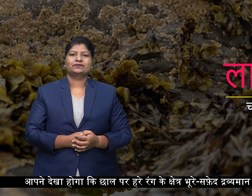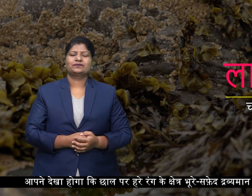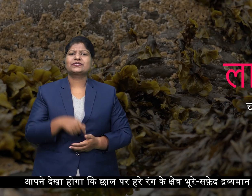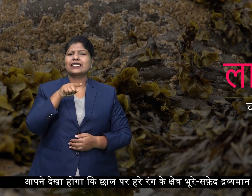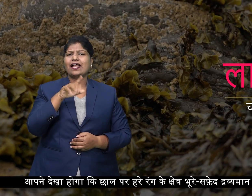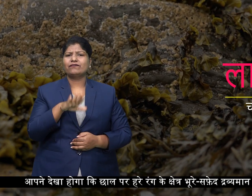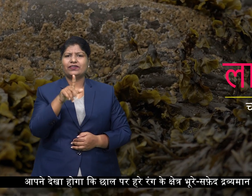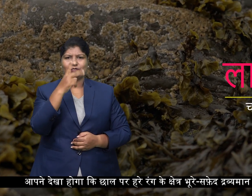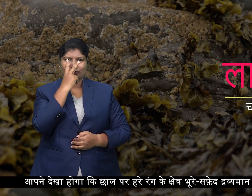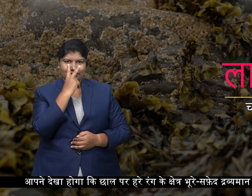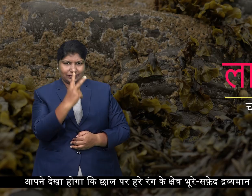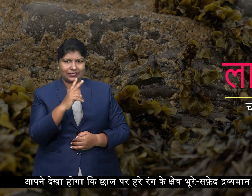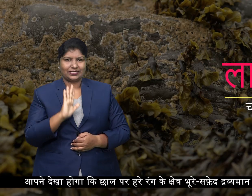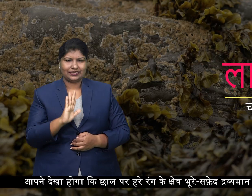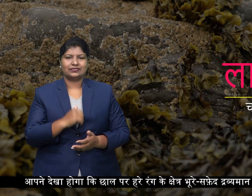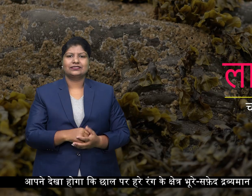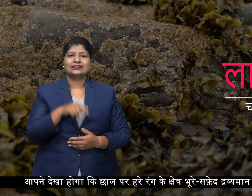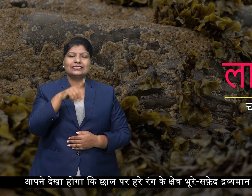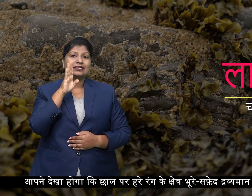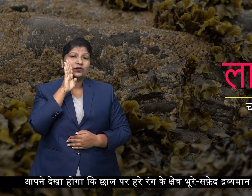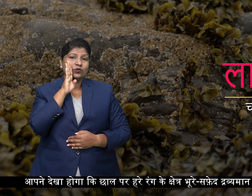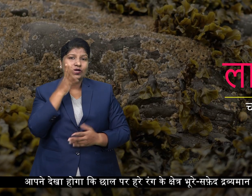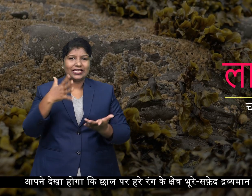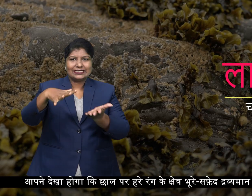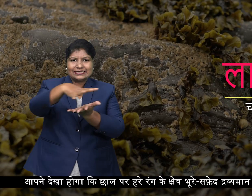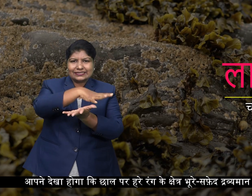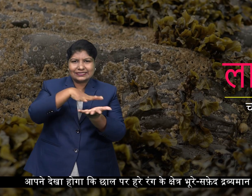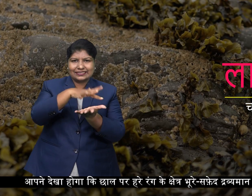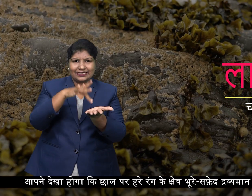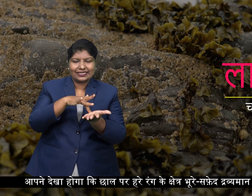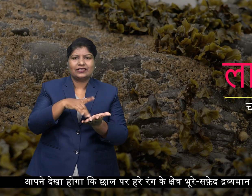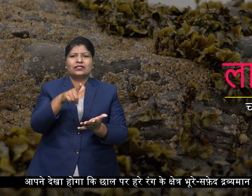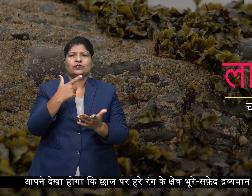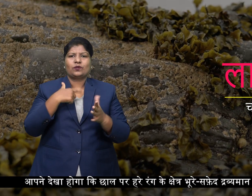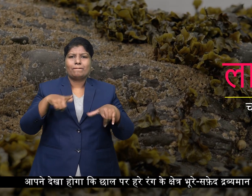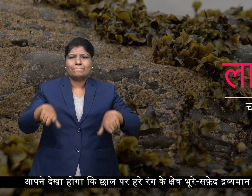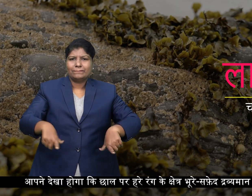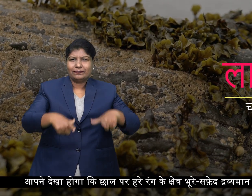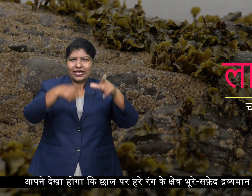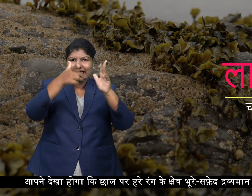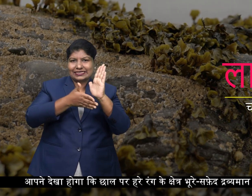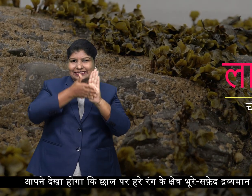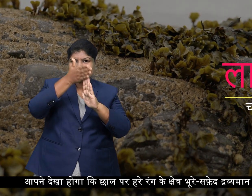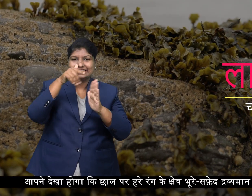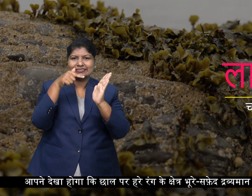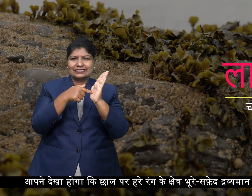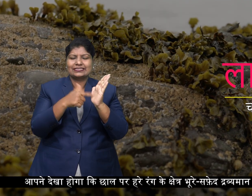आपने देखा होगा कि छाल पर हरे रंग के क्षेत्र भूरे सफ़ेद द्रव्यमान में बदल जाते